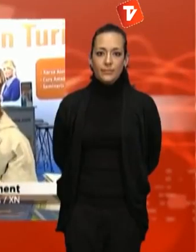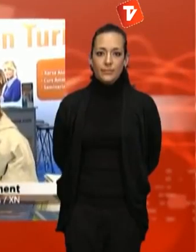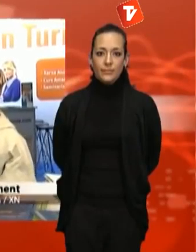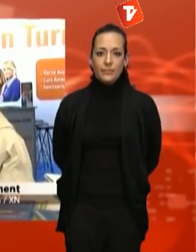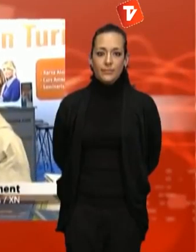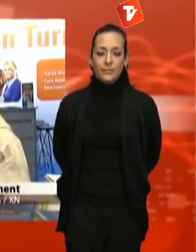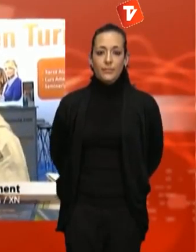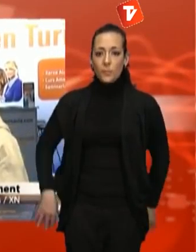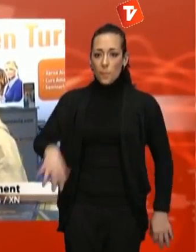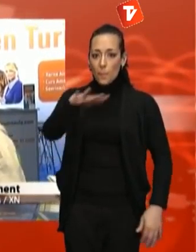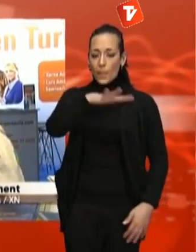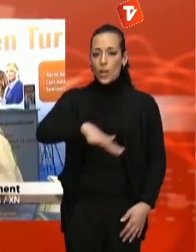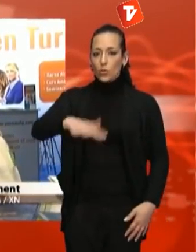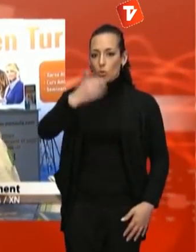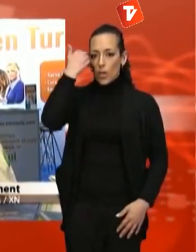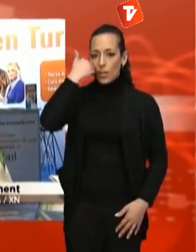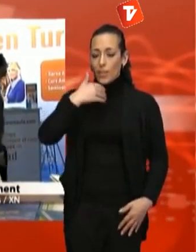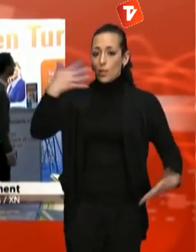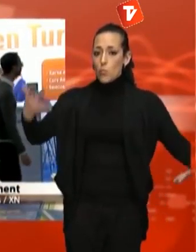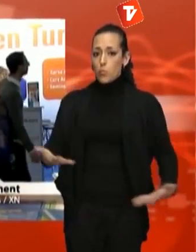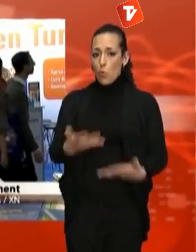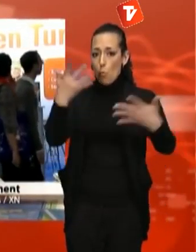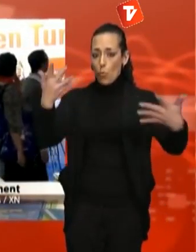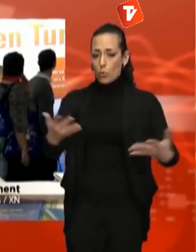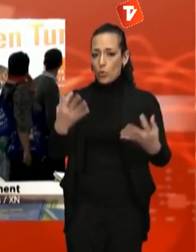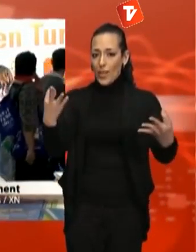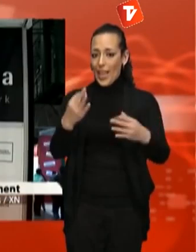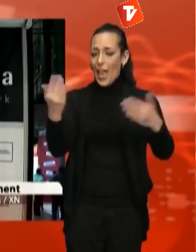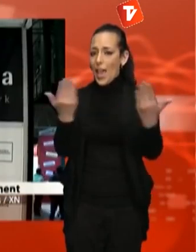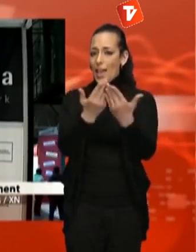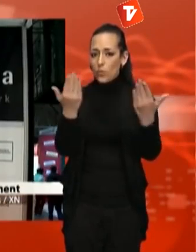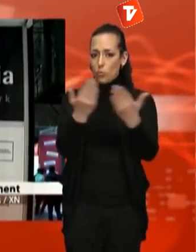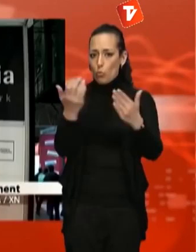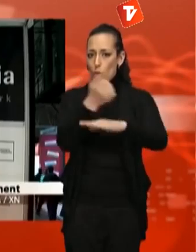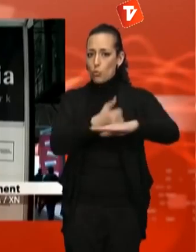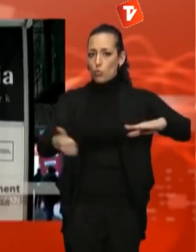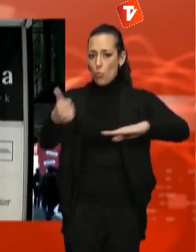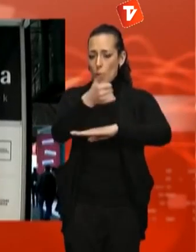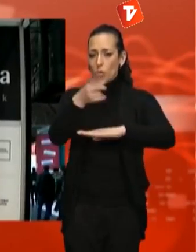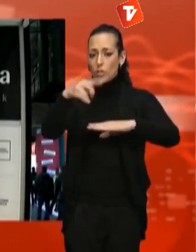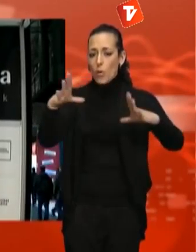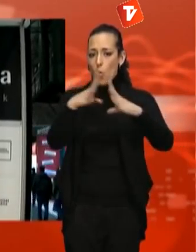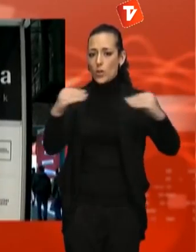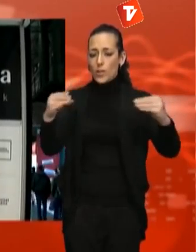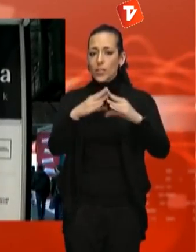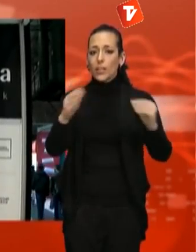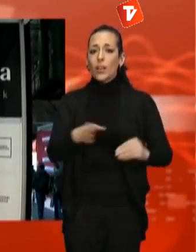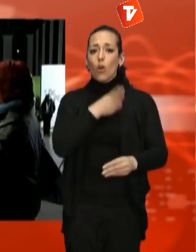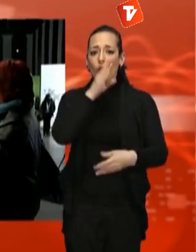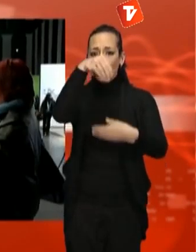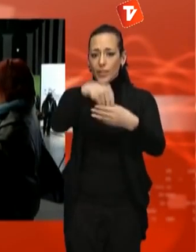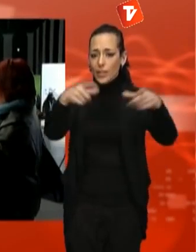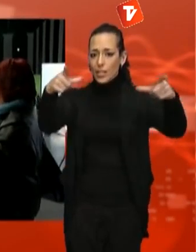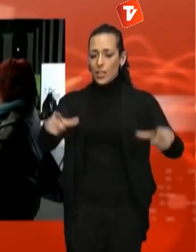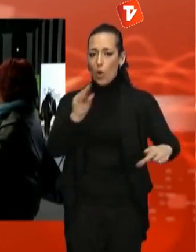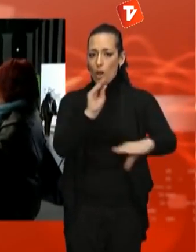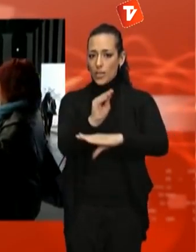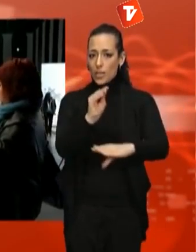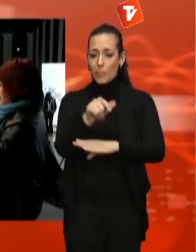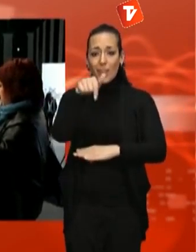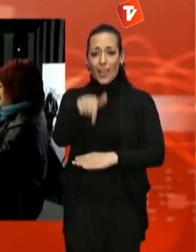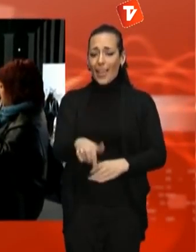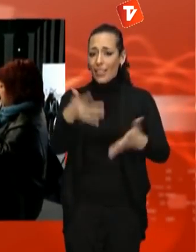Terrassa promociona l'oferta d'estudis universitaris i superiors al Saló de l'Ensenyament de Barcelona que ha obert les portes aquest dimecres. El Servei d'Universitat